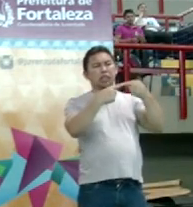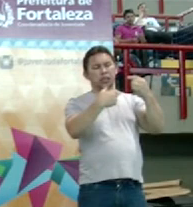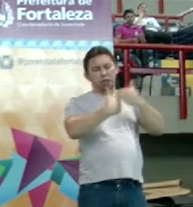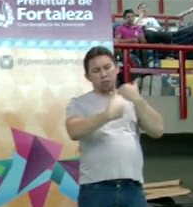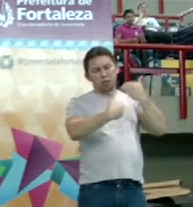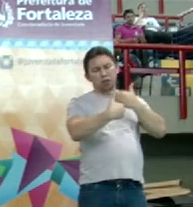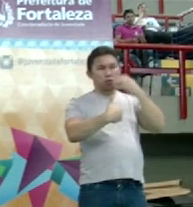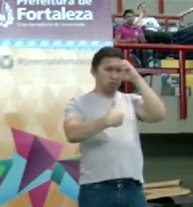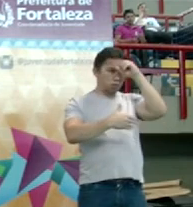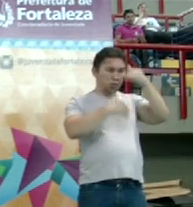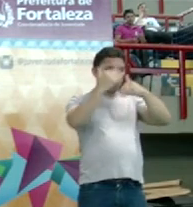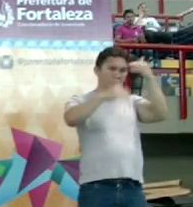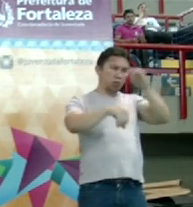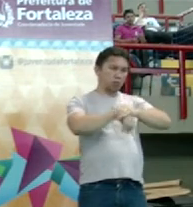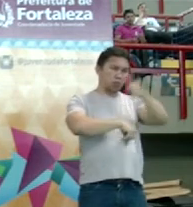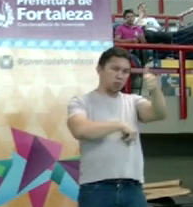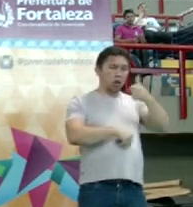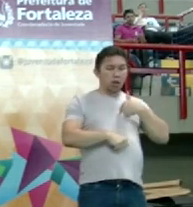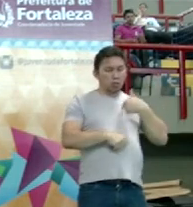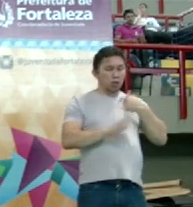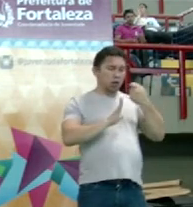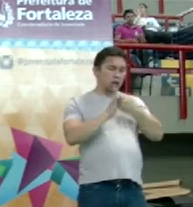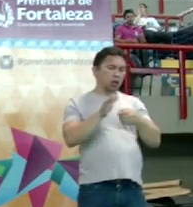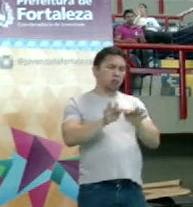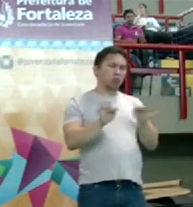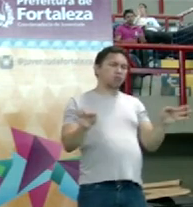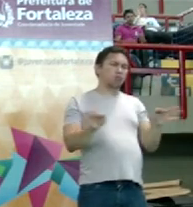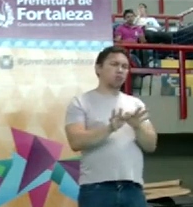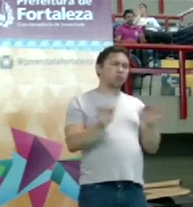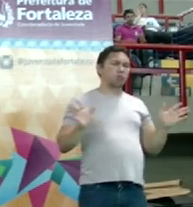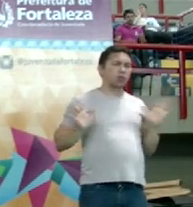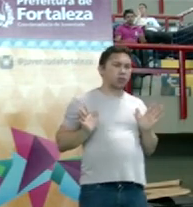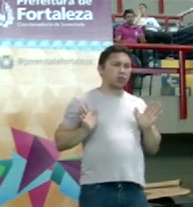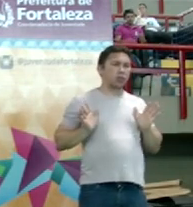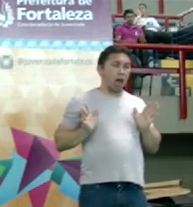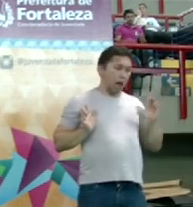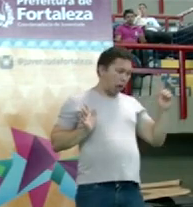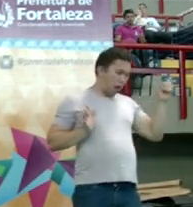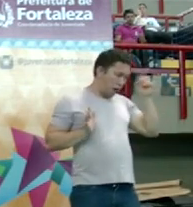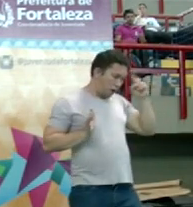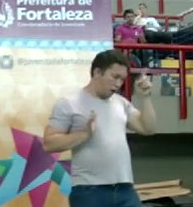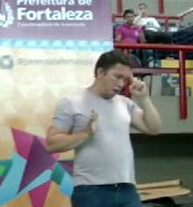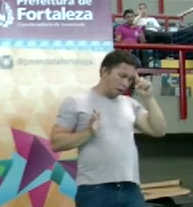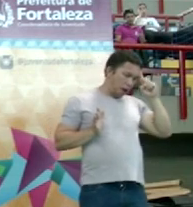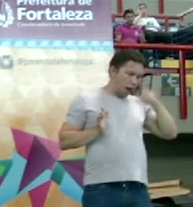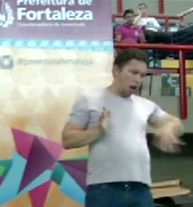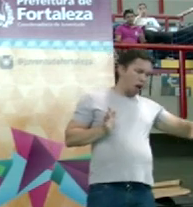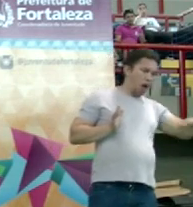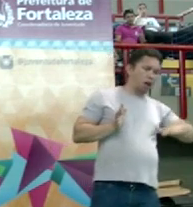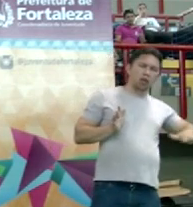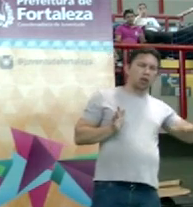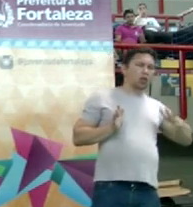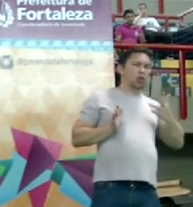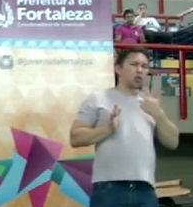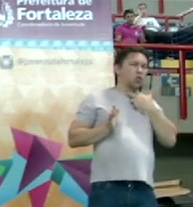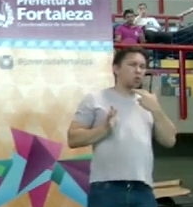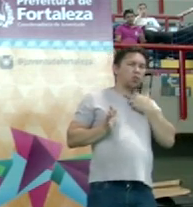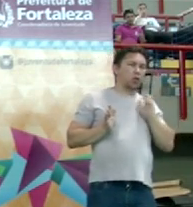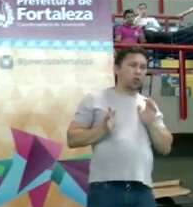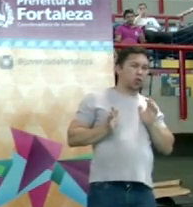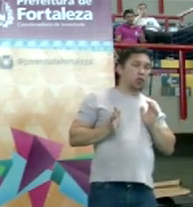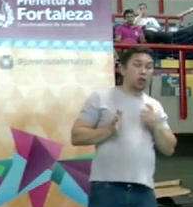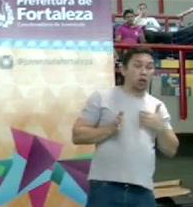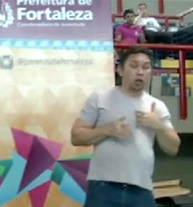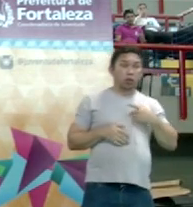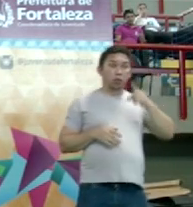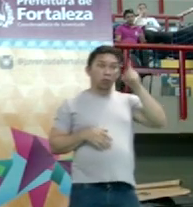simples e objetivo. Simples, sem cair no coloquial, no vulgar. Ser simples é